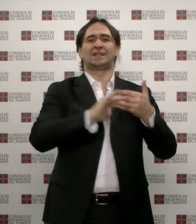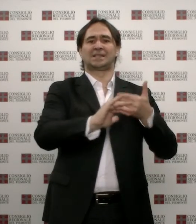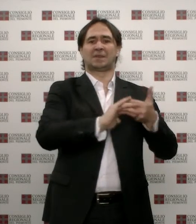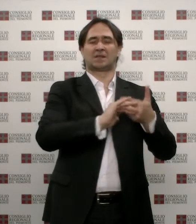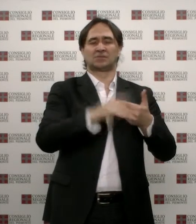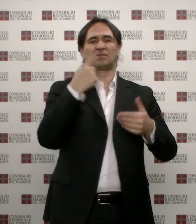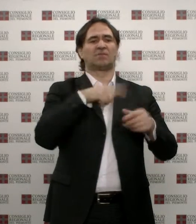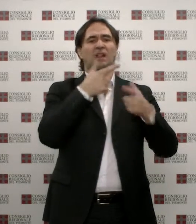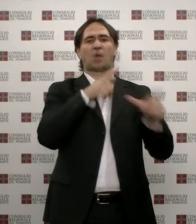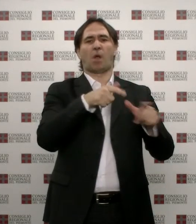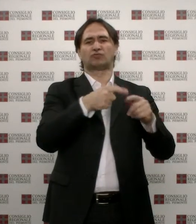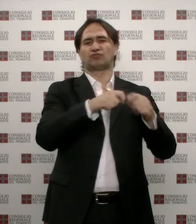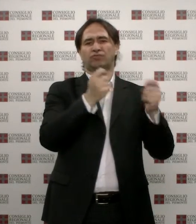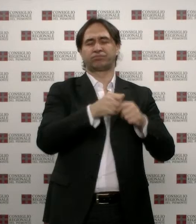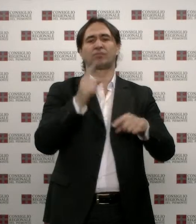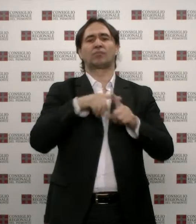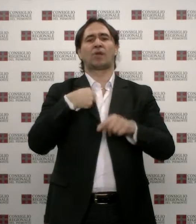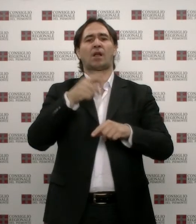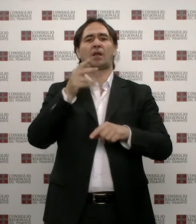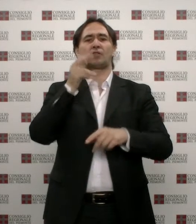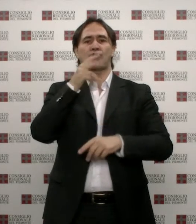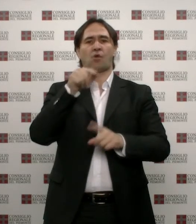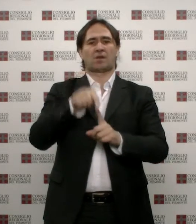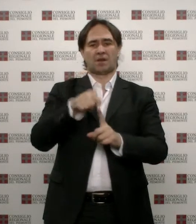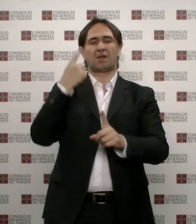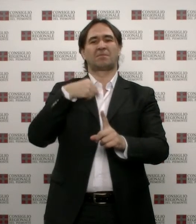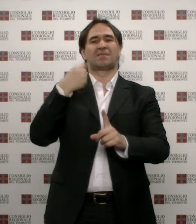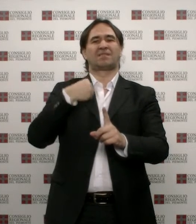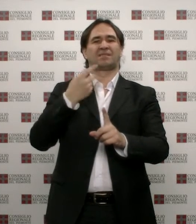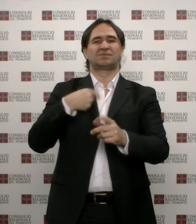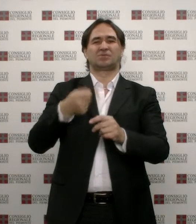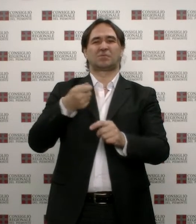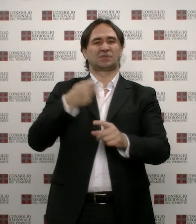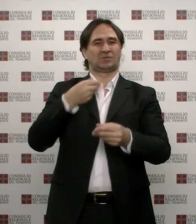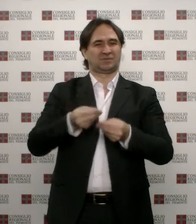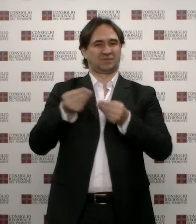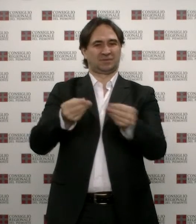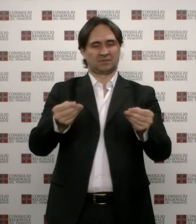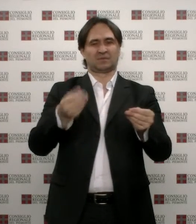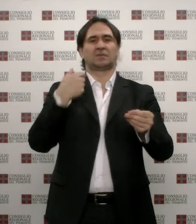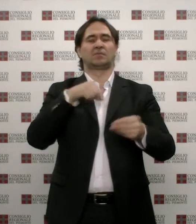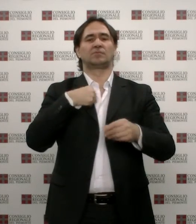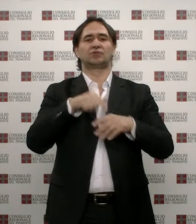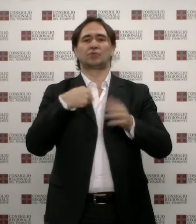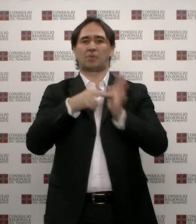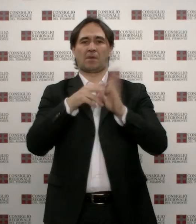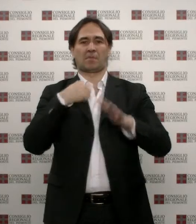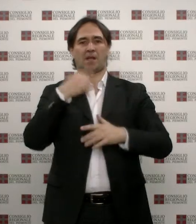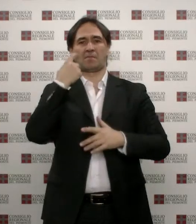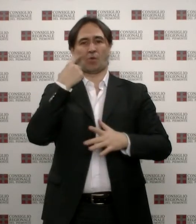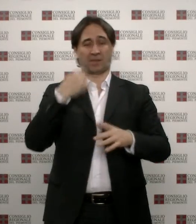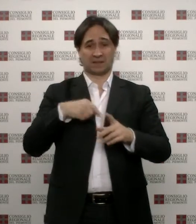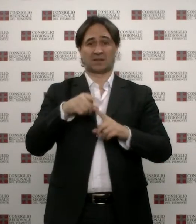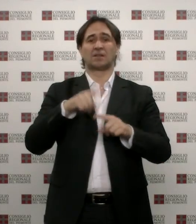del linguaggio di genere e per l'opzione donna nell'accesso al trattamento pensionistico. Sulla cura della maculopatia, per il riordino